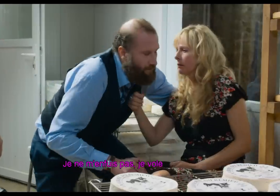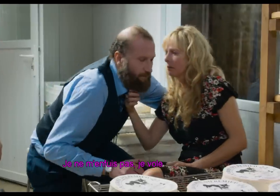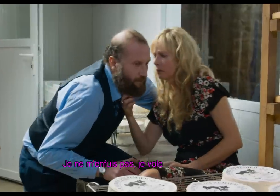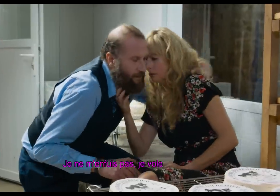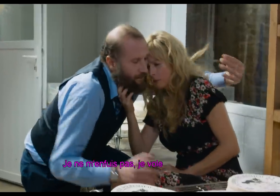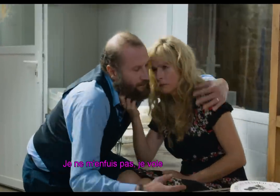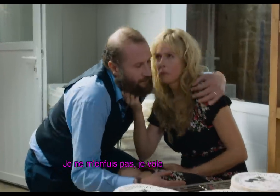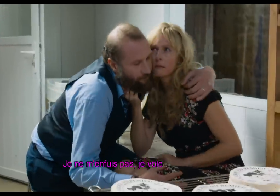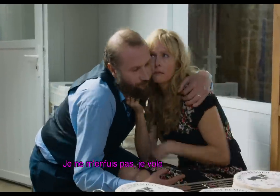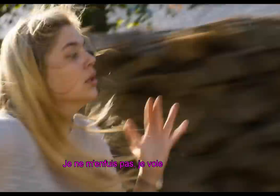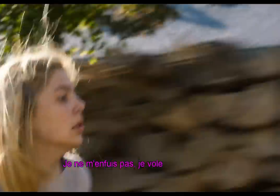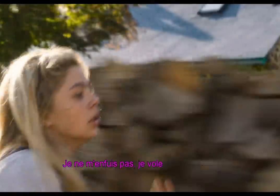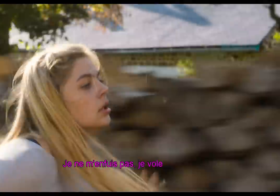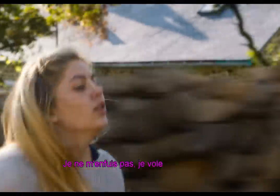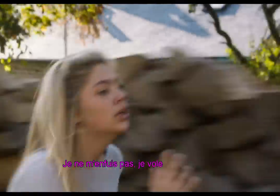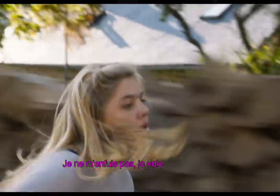Je ne m'enfuis pas Je vole